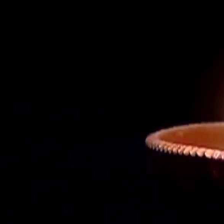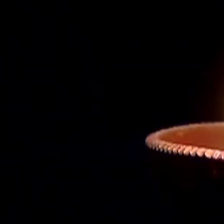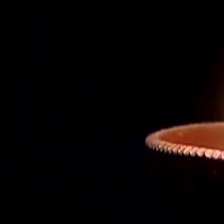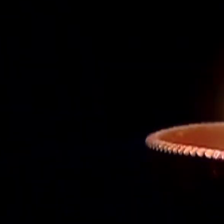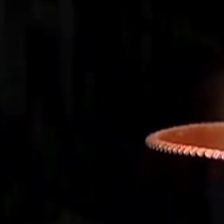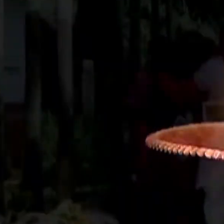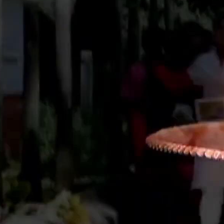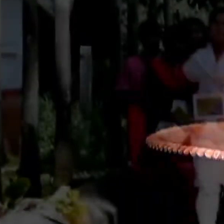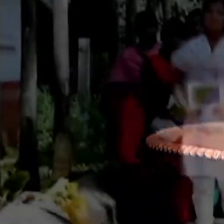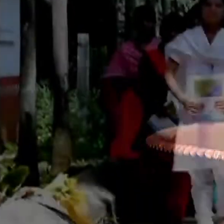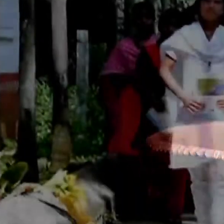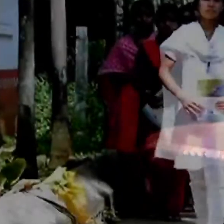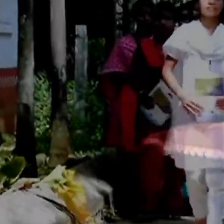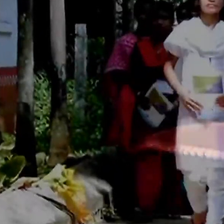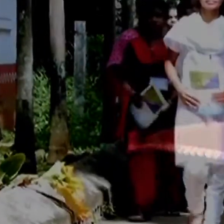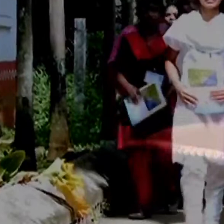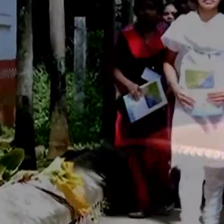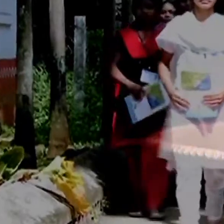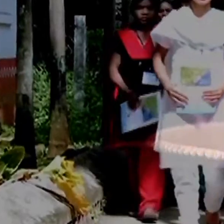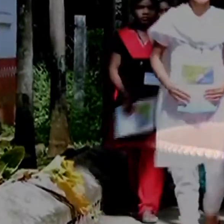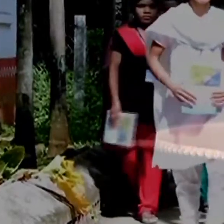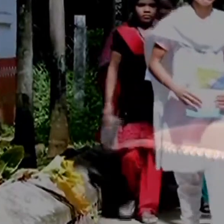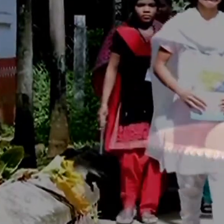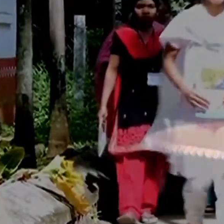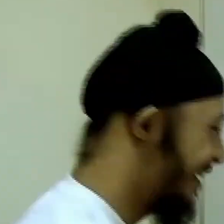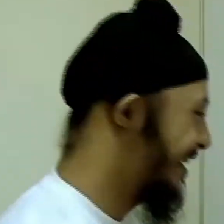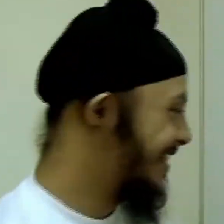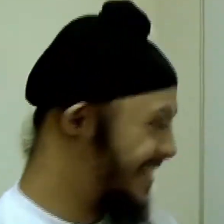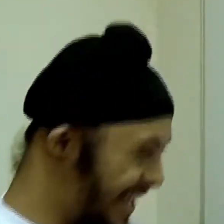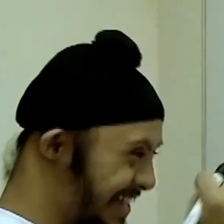प्रकाशित करने राहों को आलोकित करने